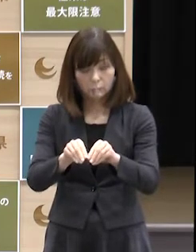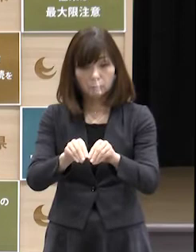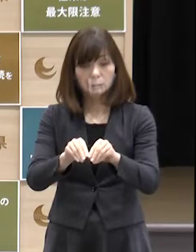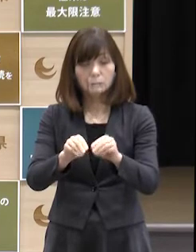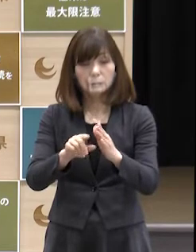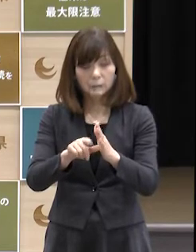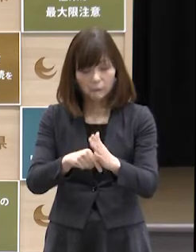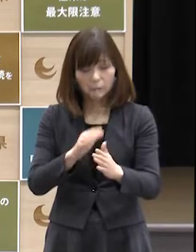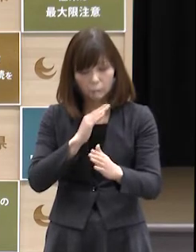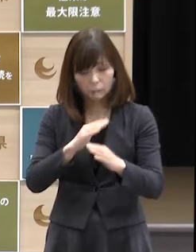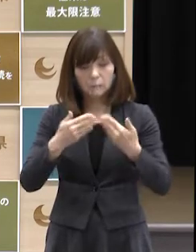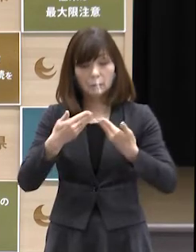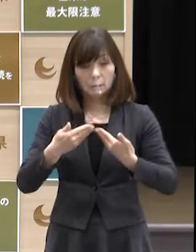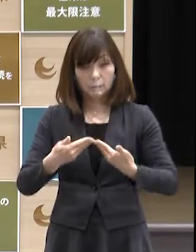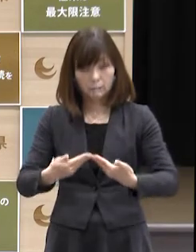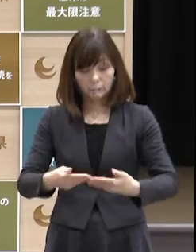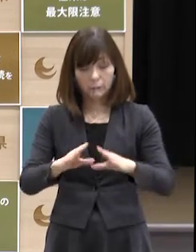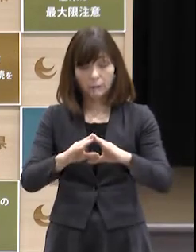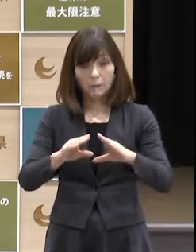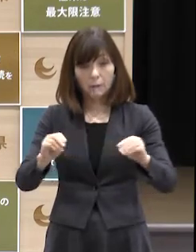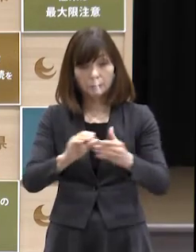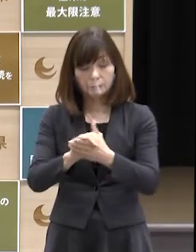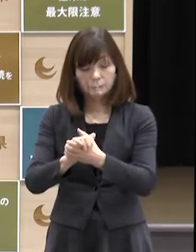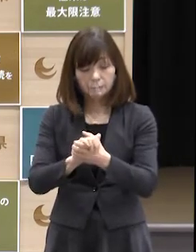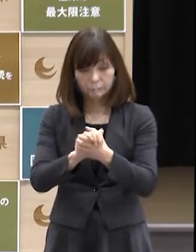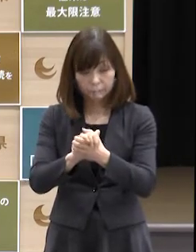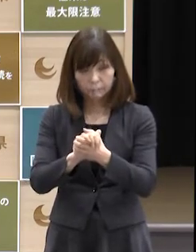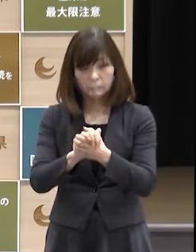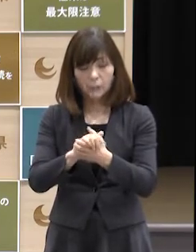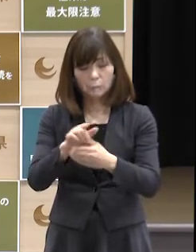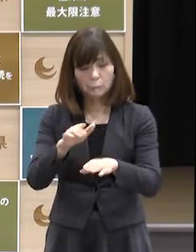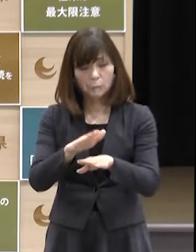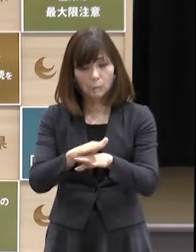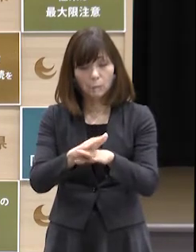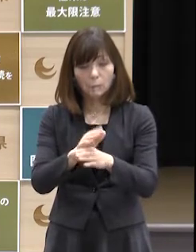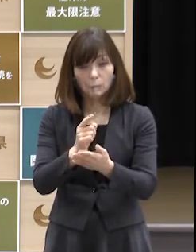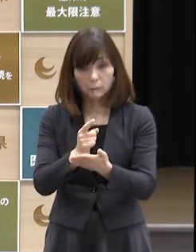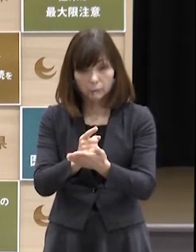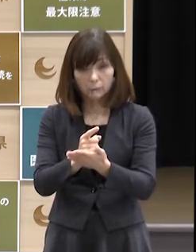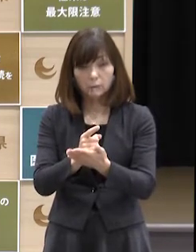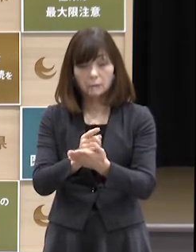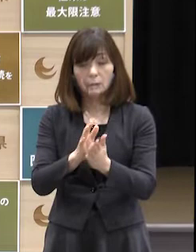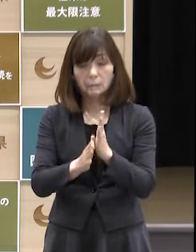実は改めて如実に物語っているということだと思います。